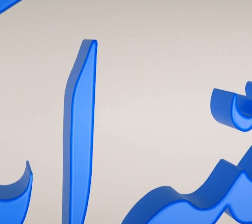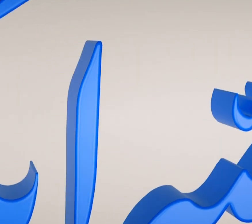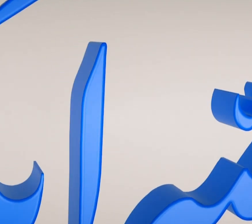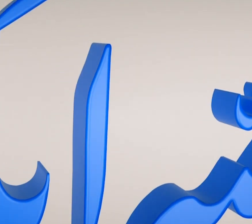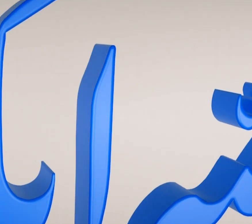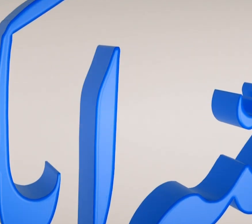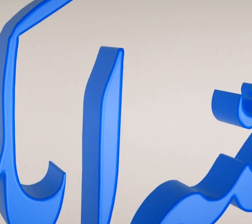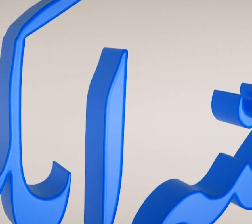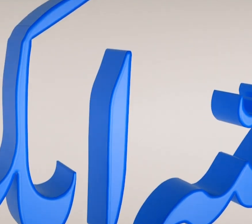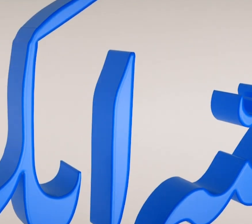واقعات سے،